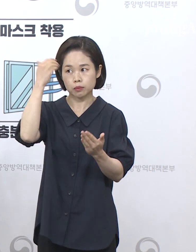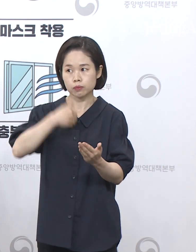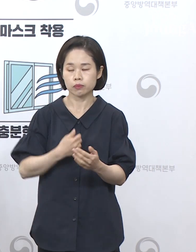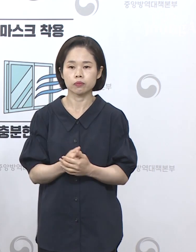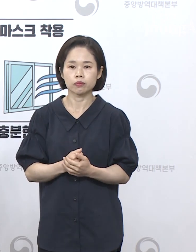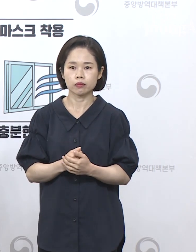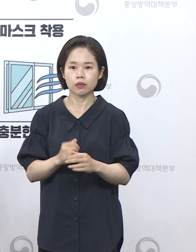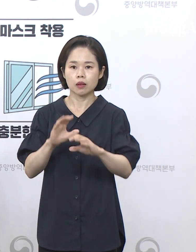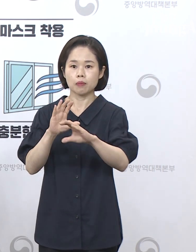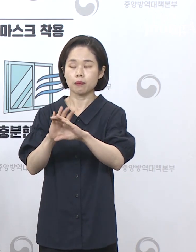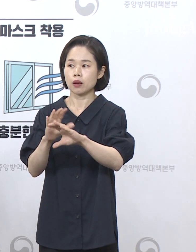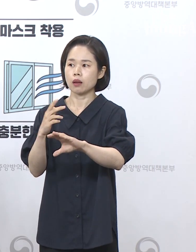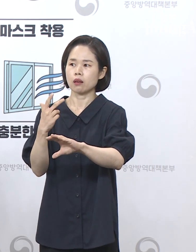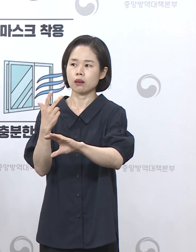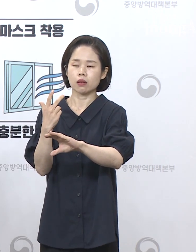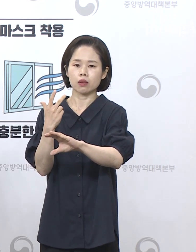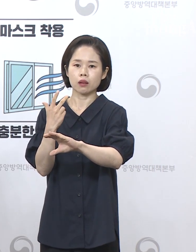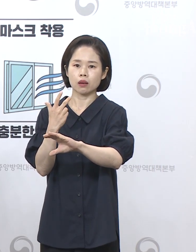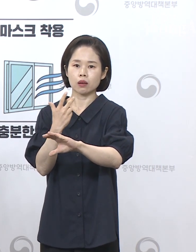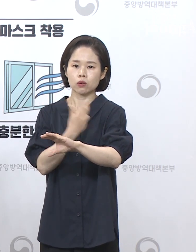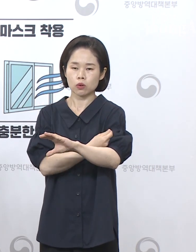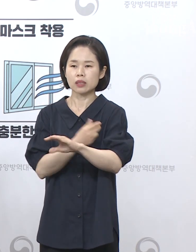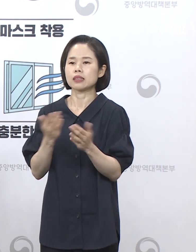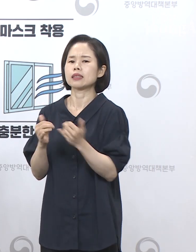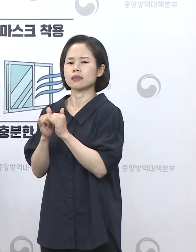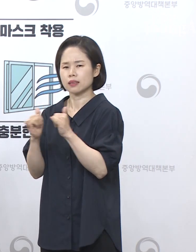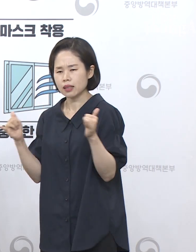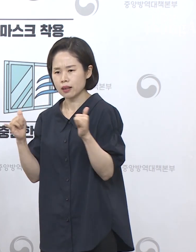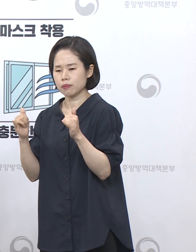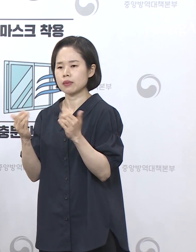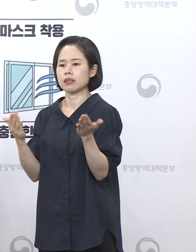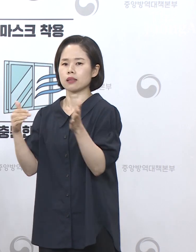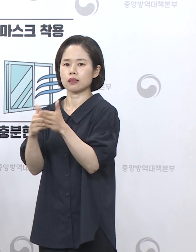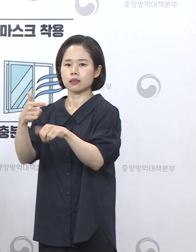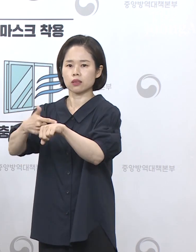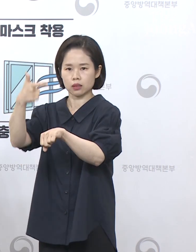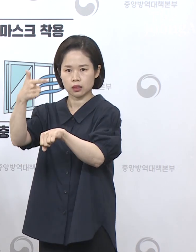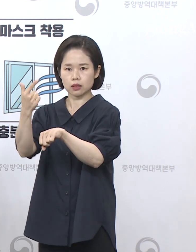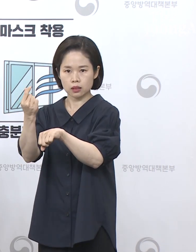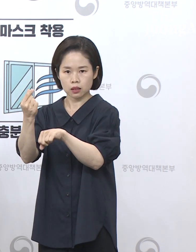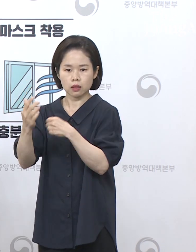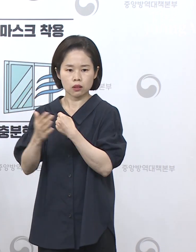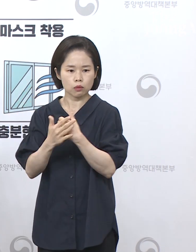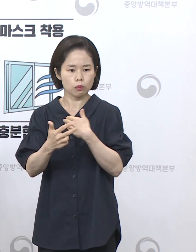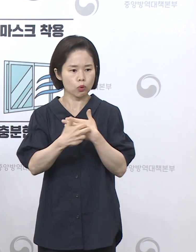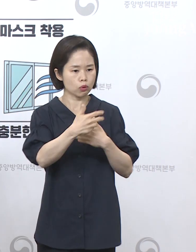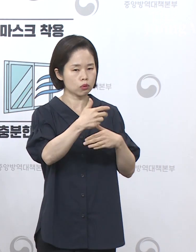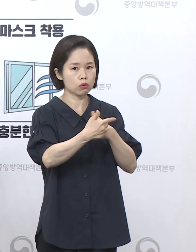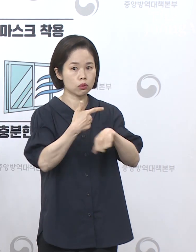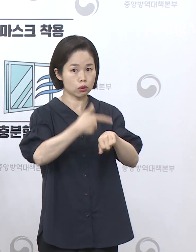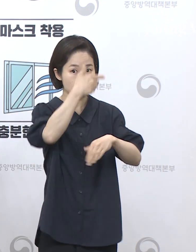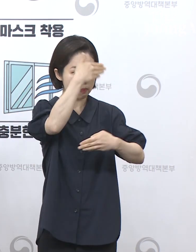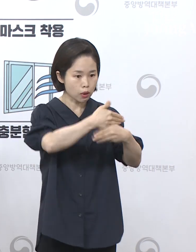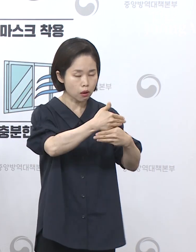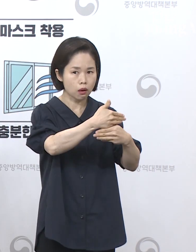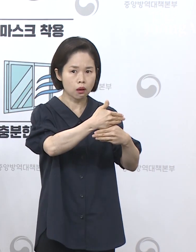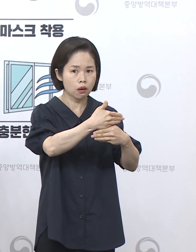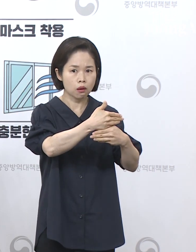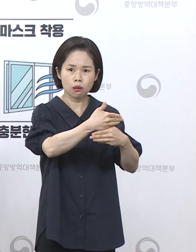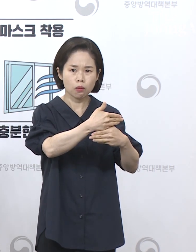백신을 접종하기 힘든 직장인 등을 위해서 접종 가능 시간 역시 오후 6시 이후까지